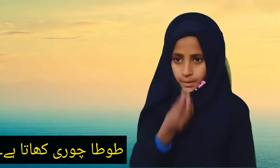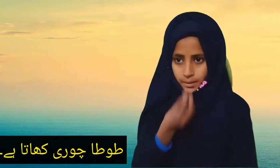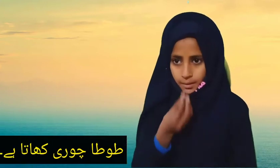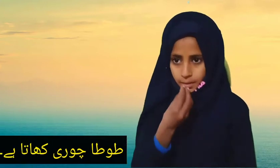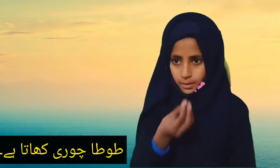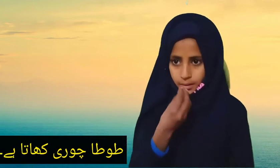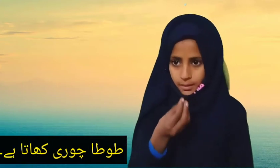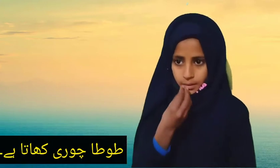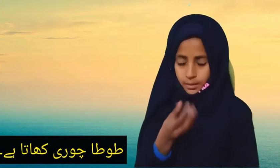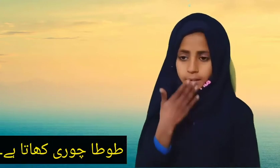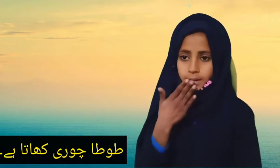खाता है।